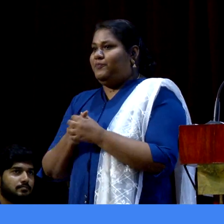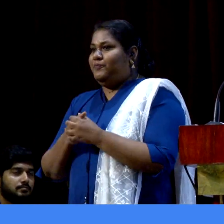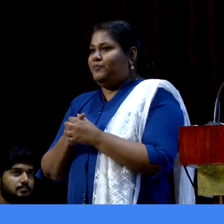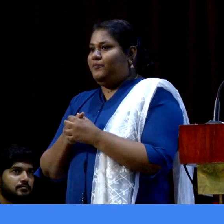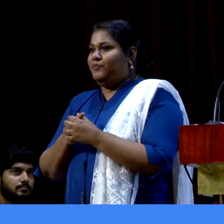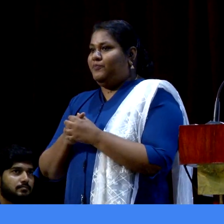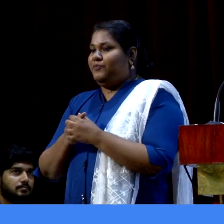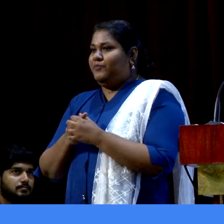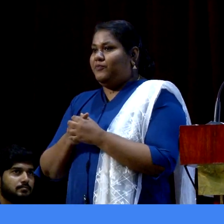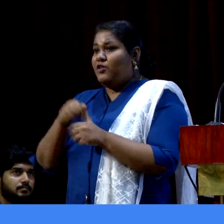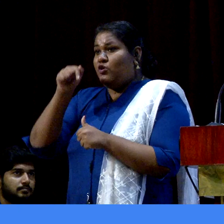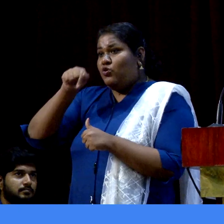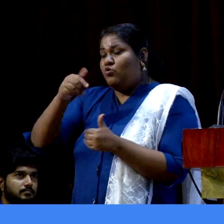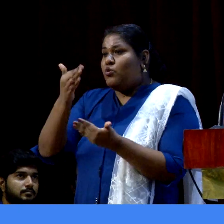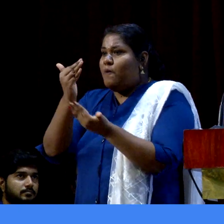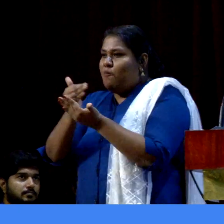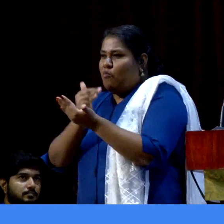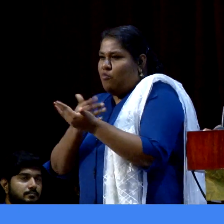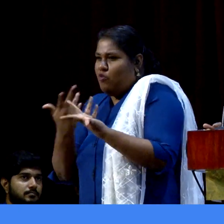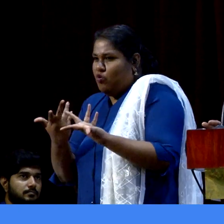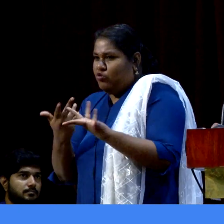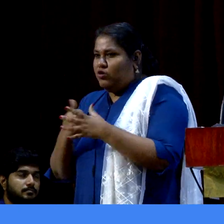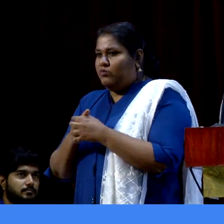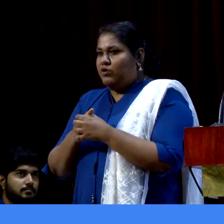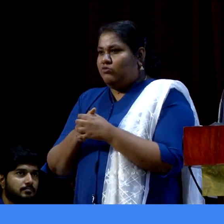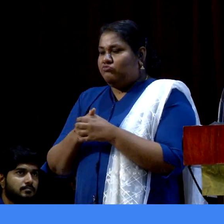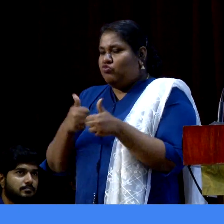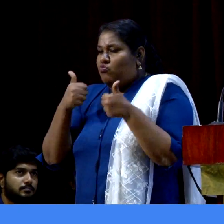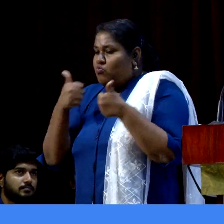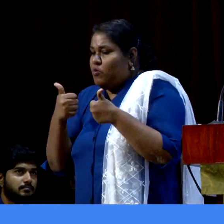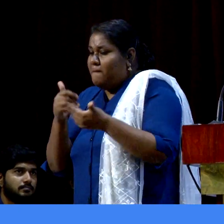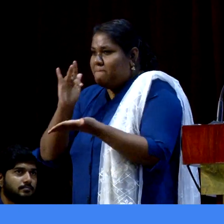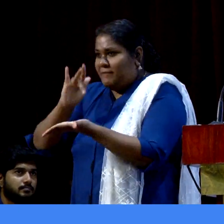Meginda magichiyodu perumiyodu indha mannil nindru kondirukiren.